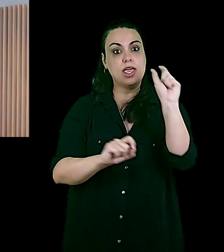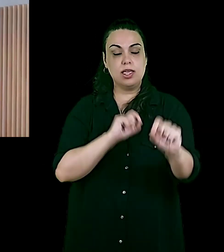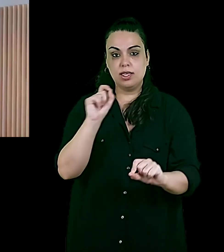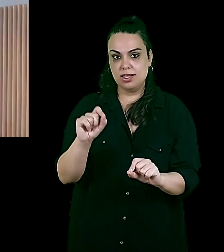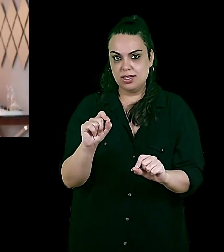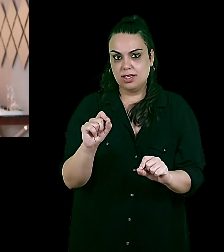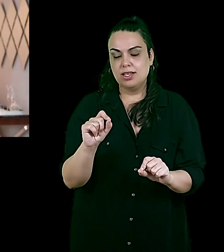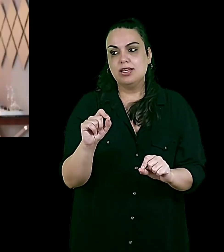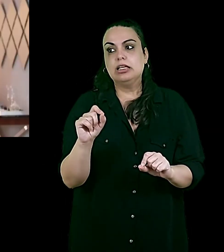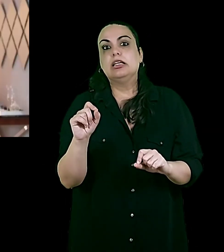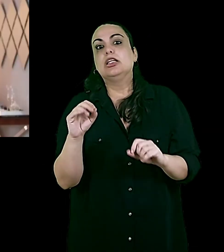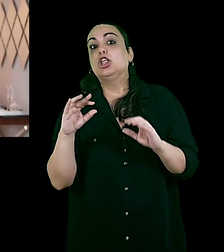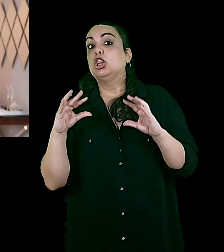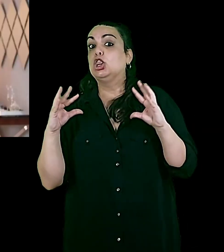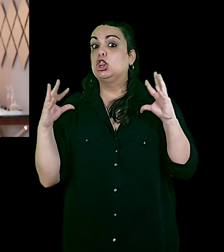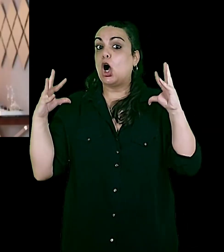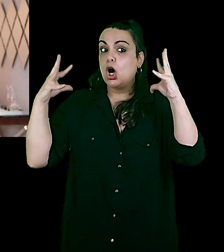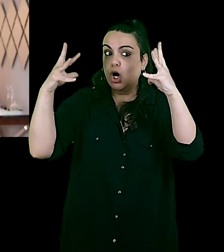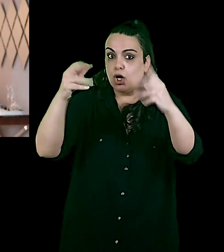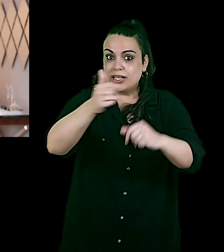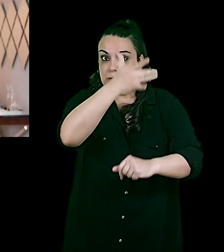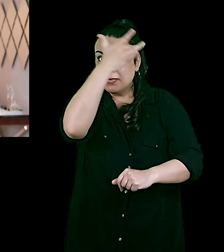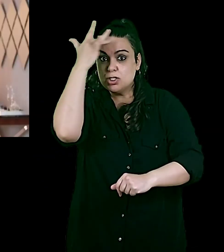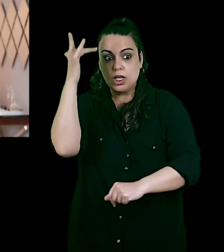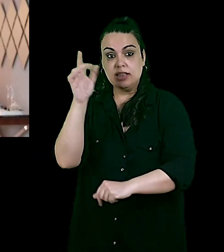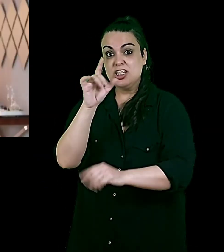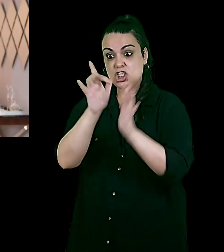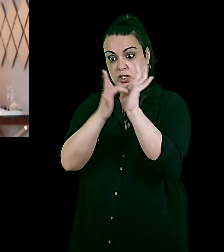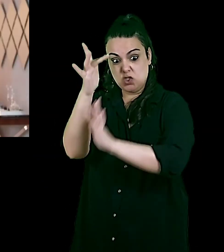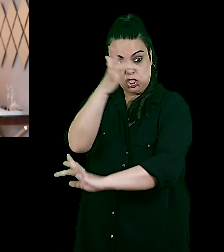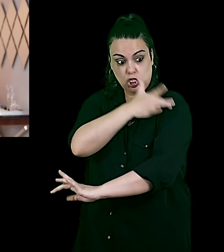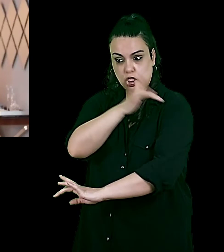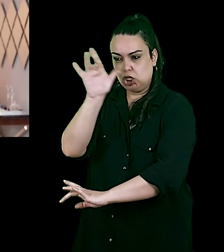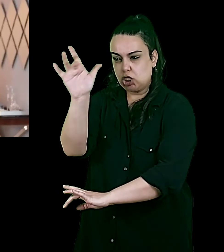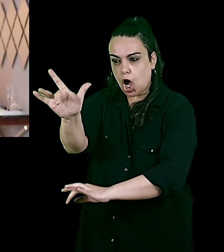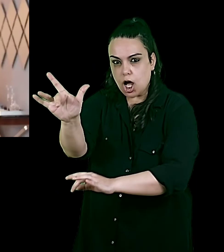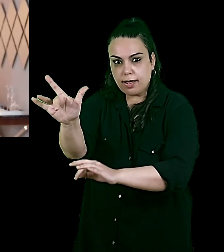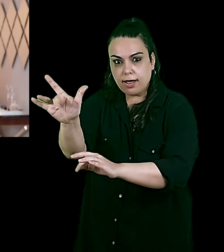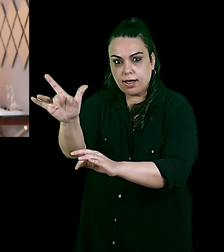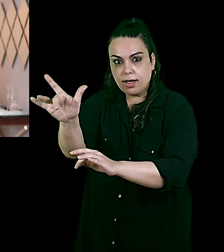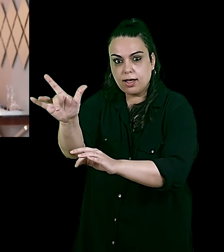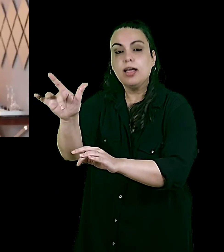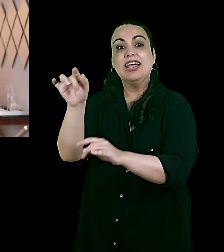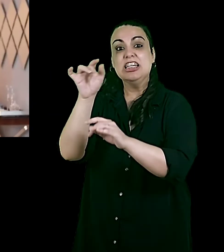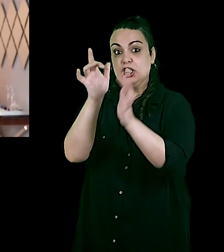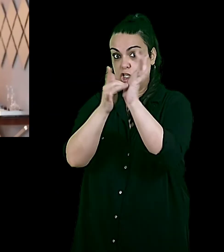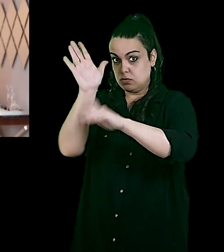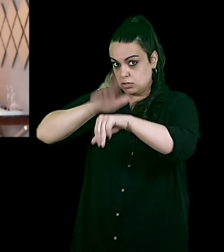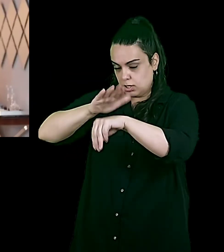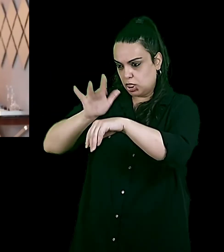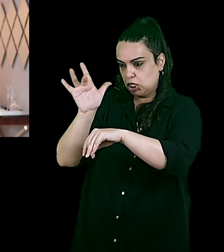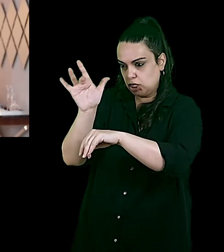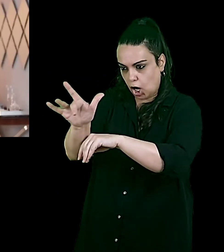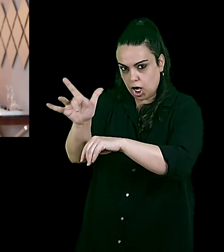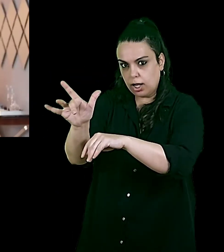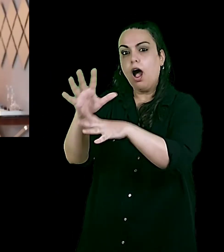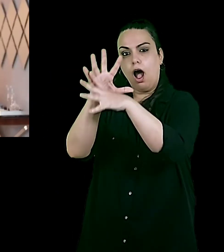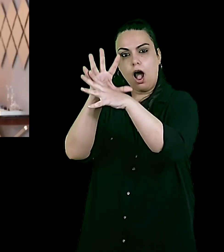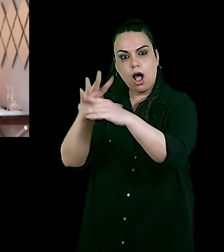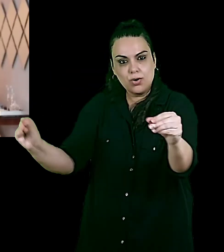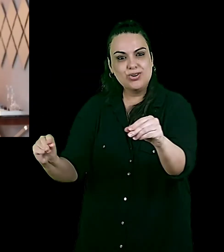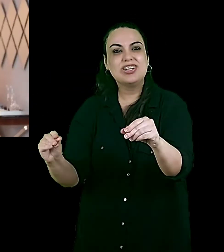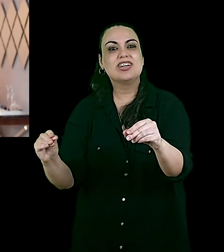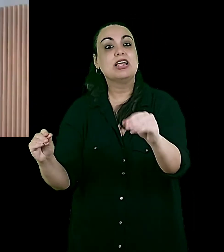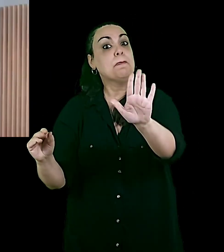milagres era essa. E a todos quanto ele tocava, estes quem? Que ele tocava, estes